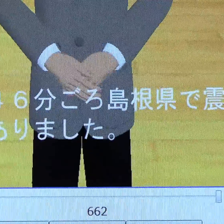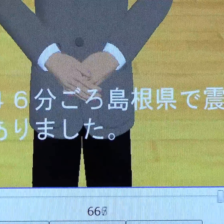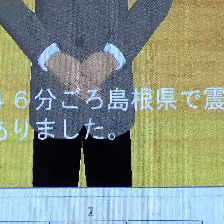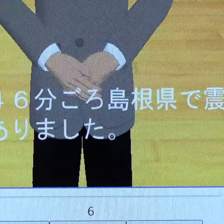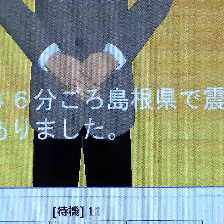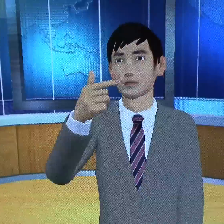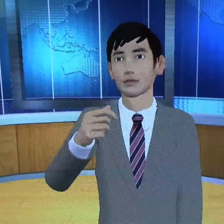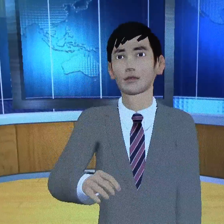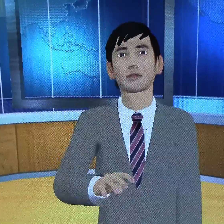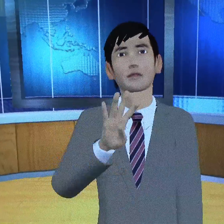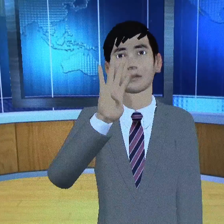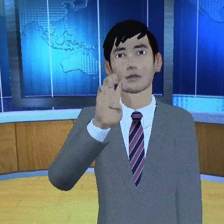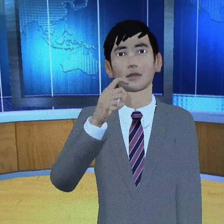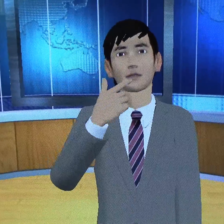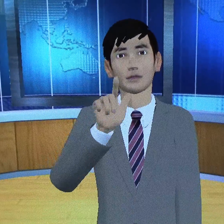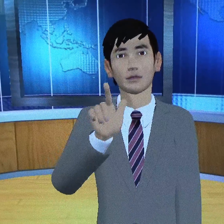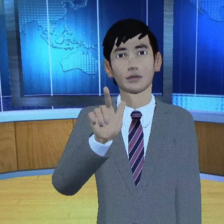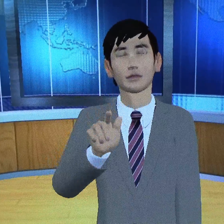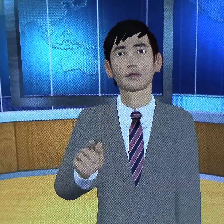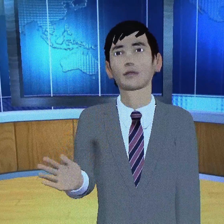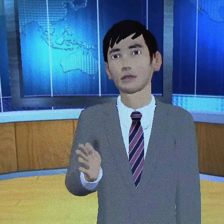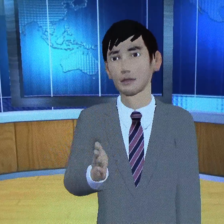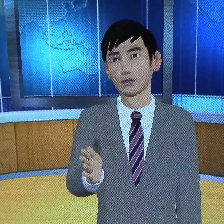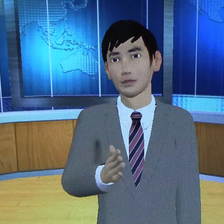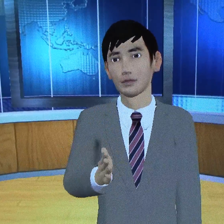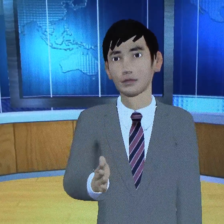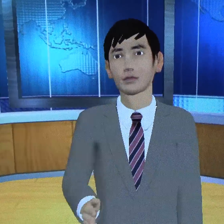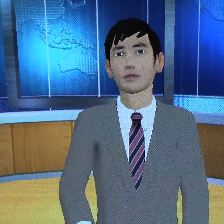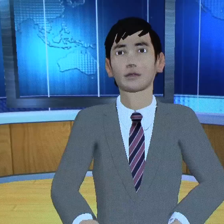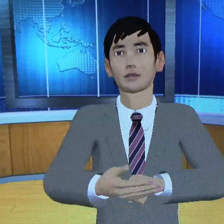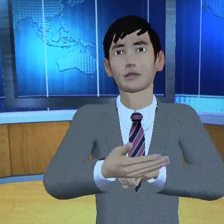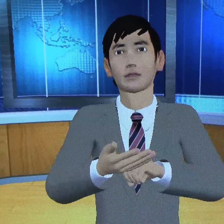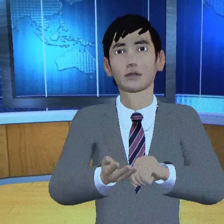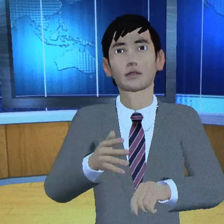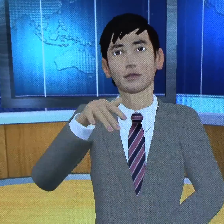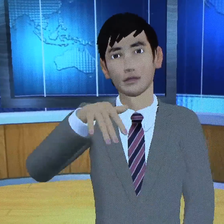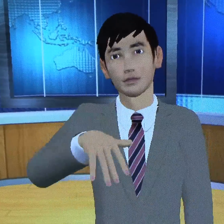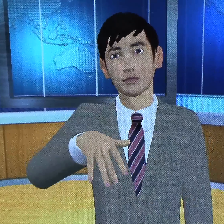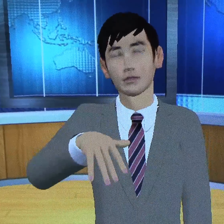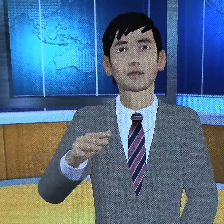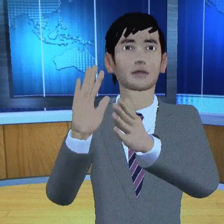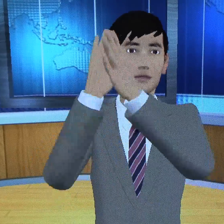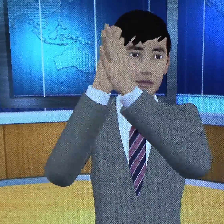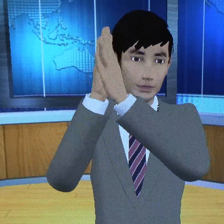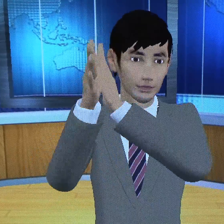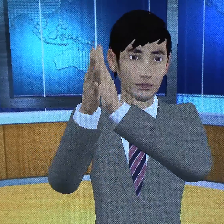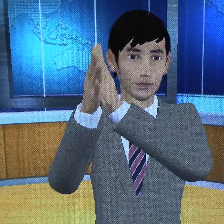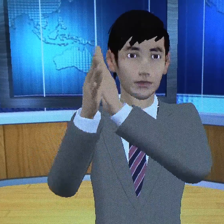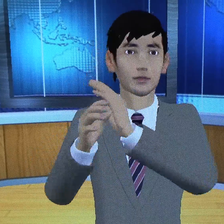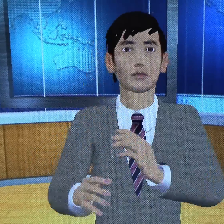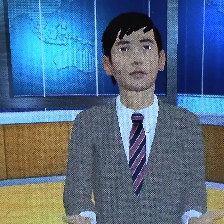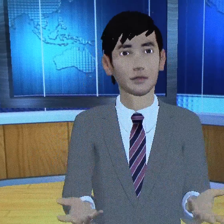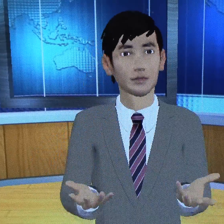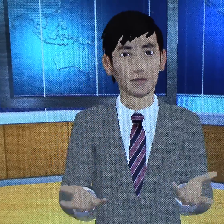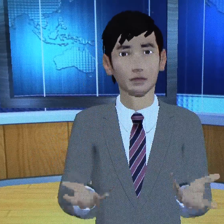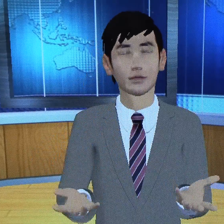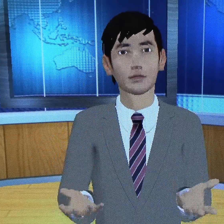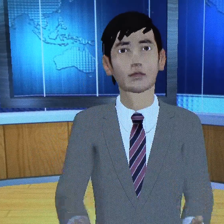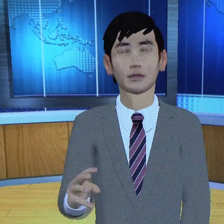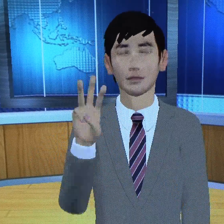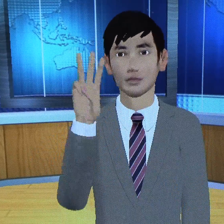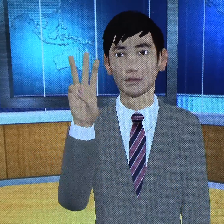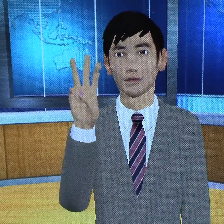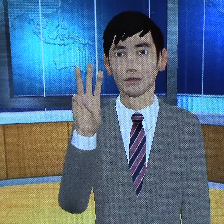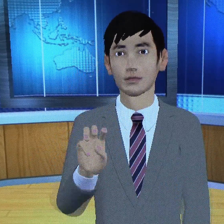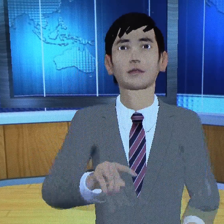sign language interpreterso this kind of system would be invaluableAlso in disaster reporting there are many sentences that are of a predetermined